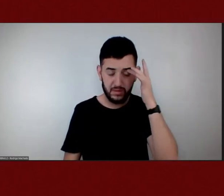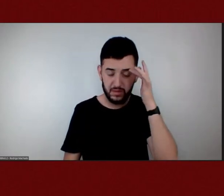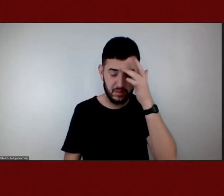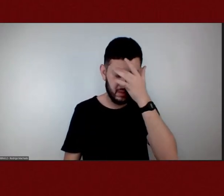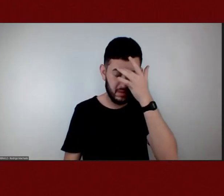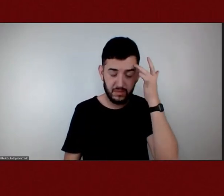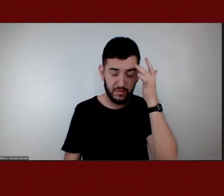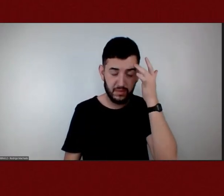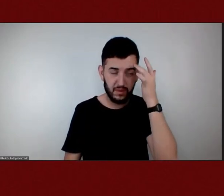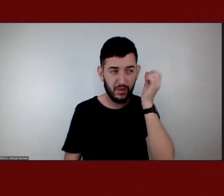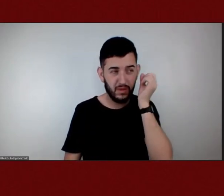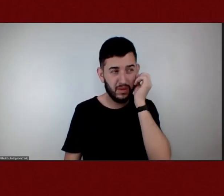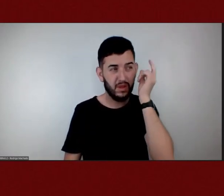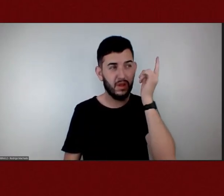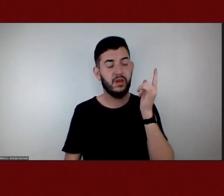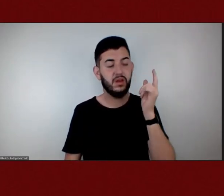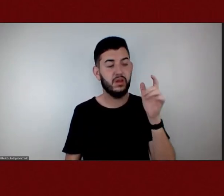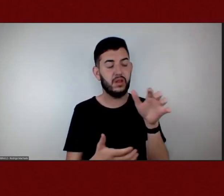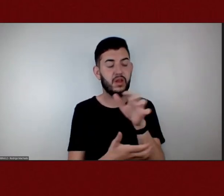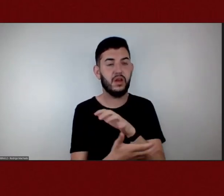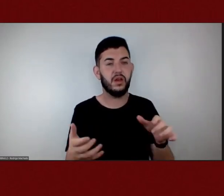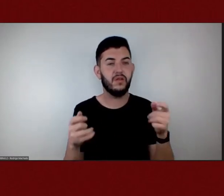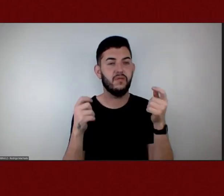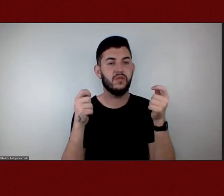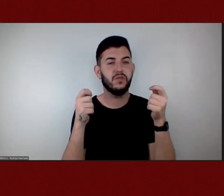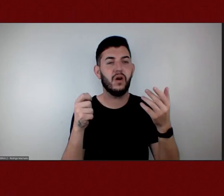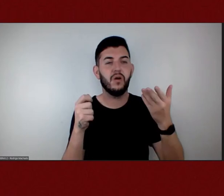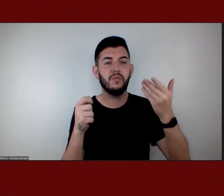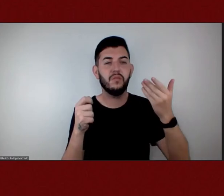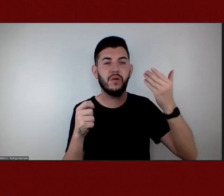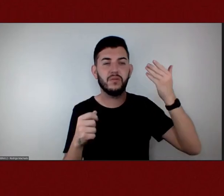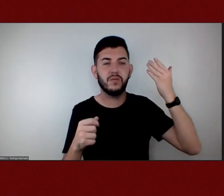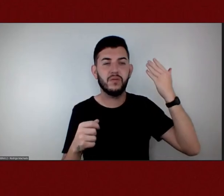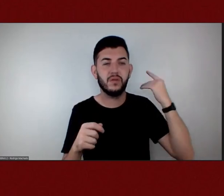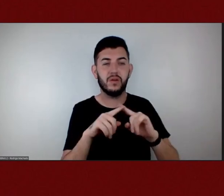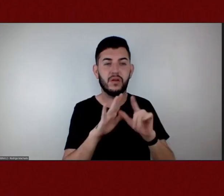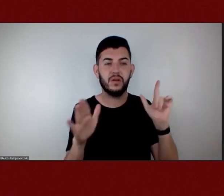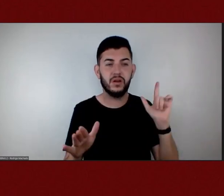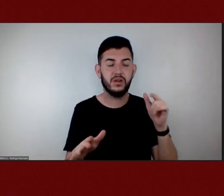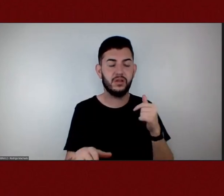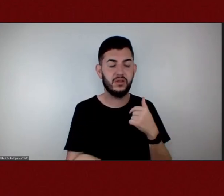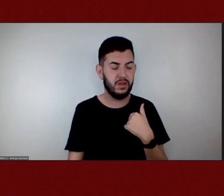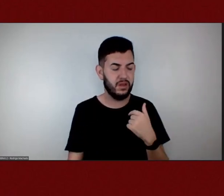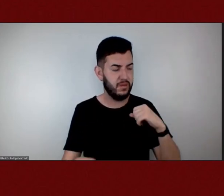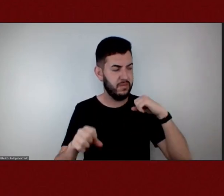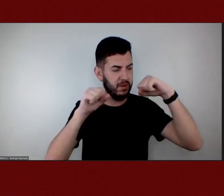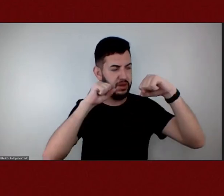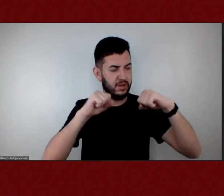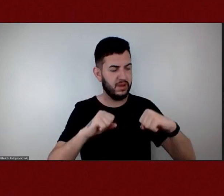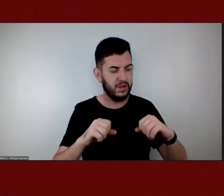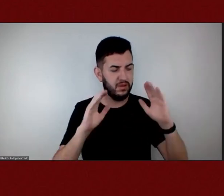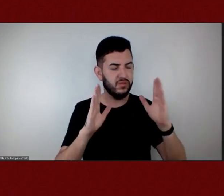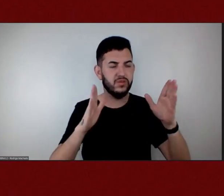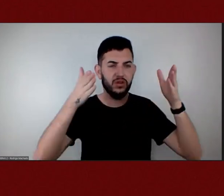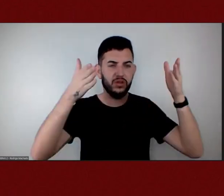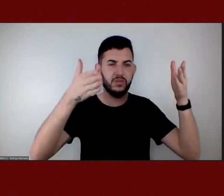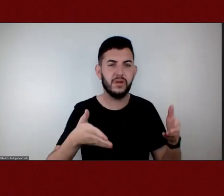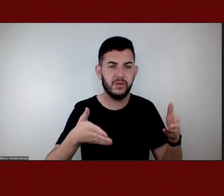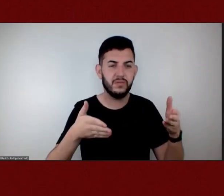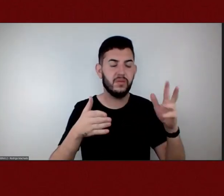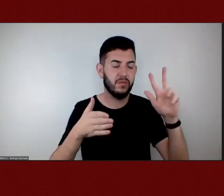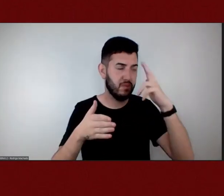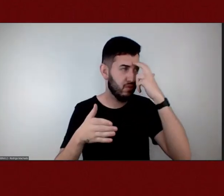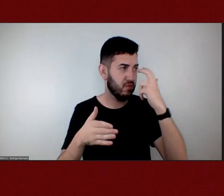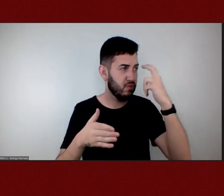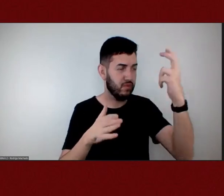da revolução desde o berço. Eu, antes de ser militante, eu já estava embutido dessa cultura do partido e continuei por conta própria,